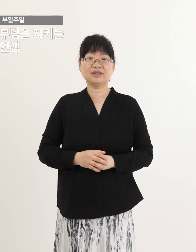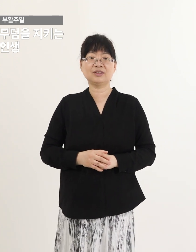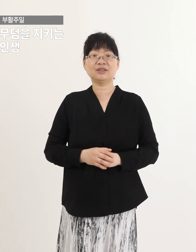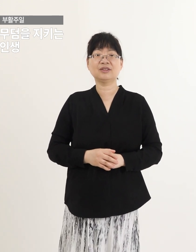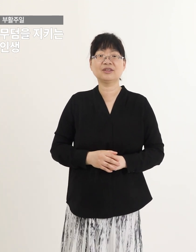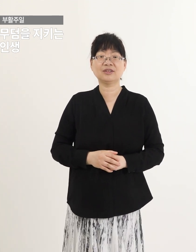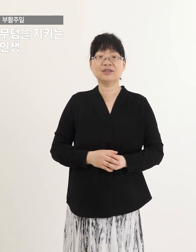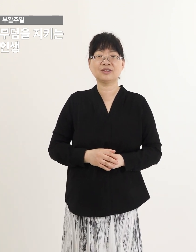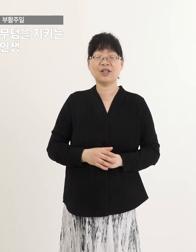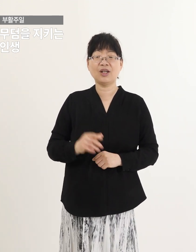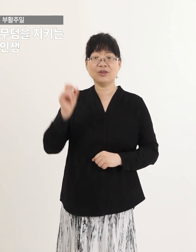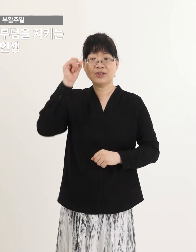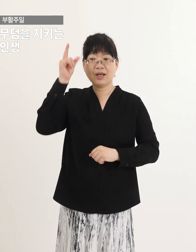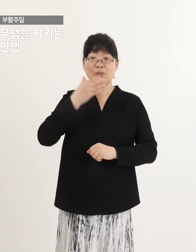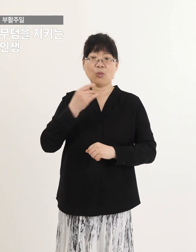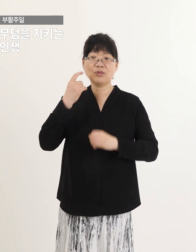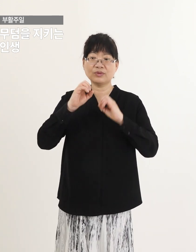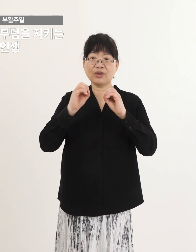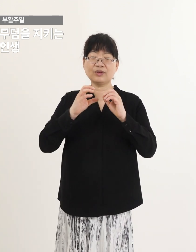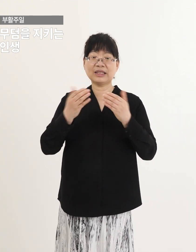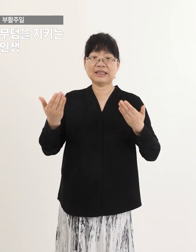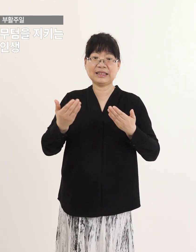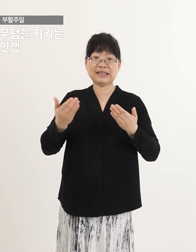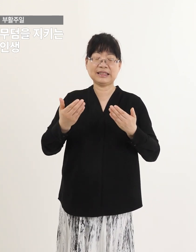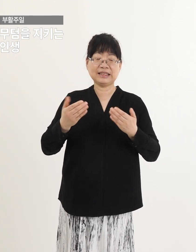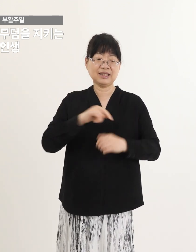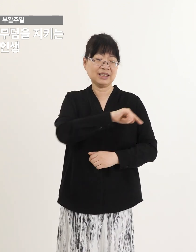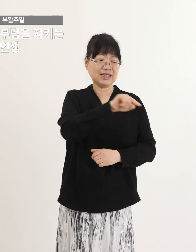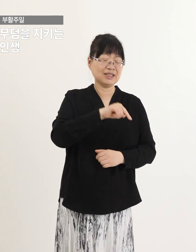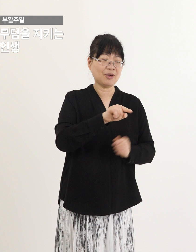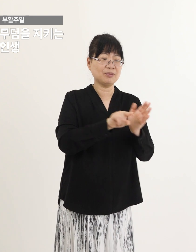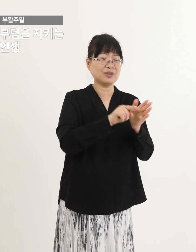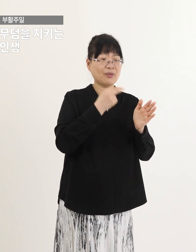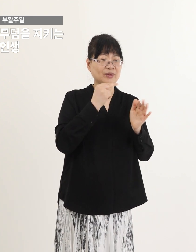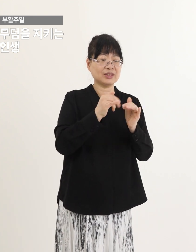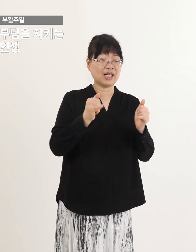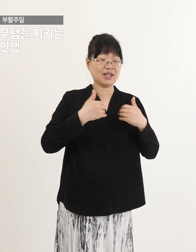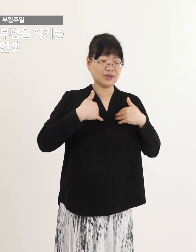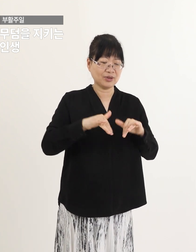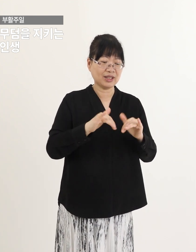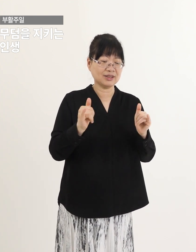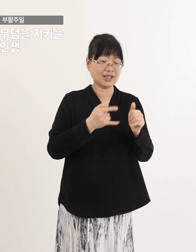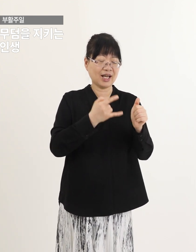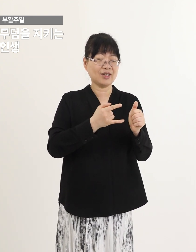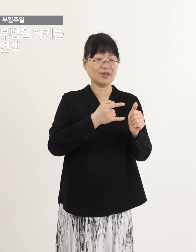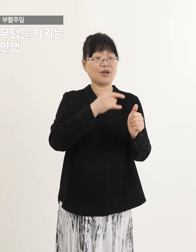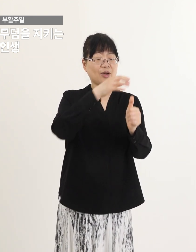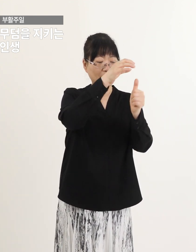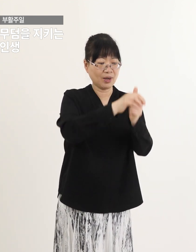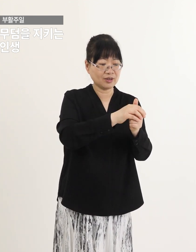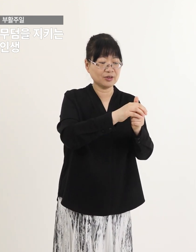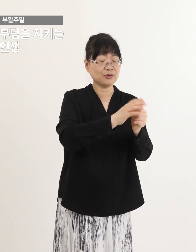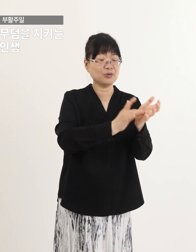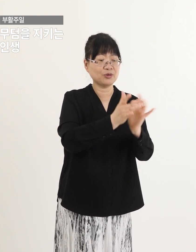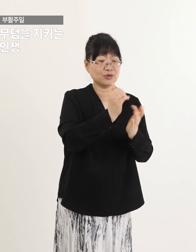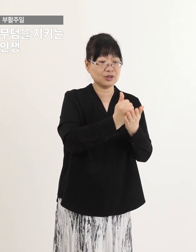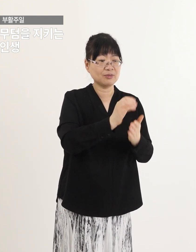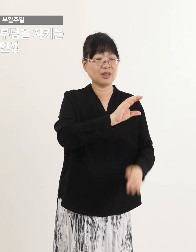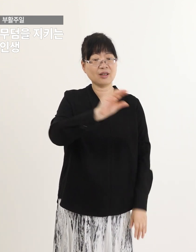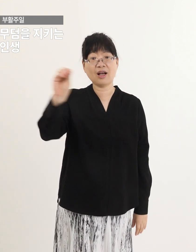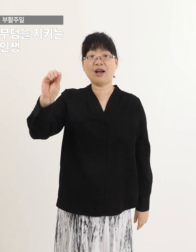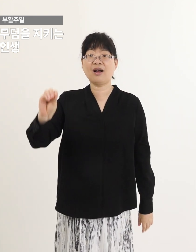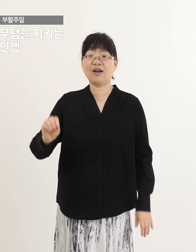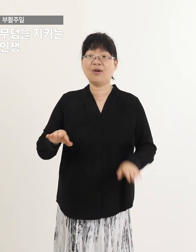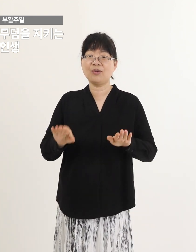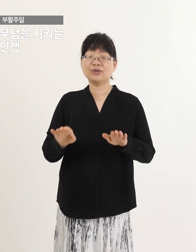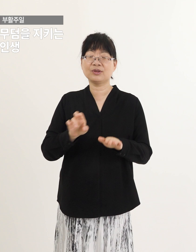그 위대한 사명을 이런 무지랭이들에게 연약한 자들에게 맡기고 가요.